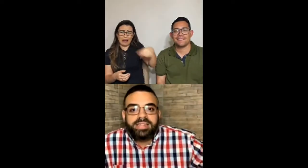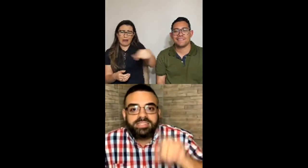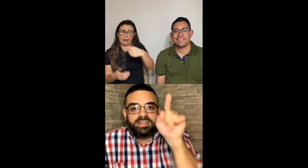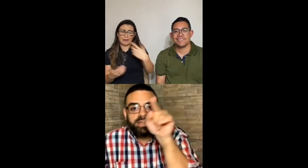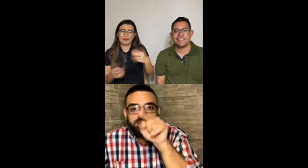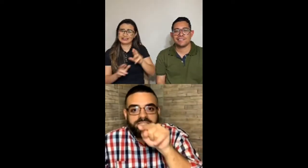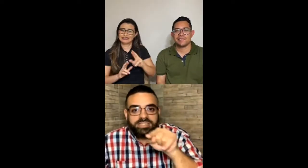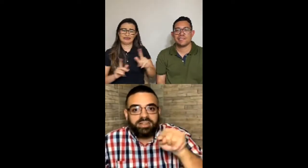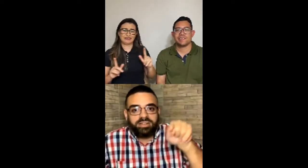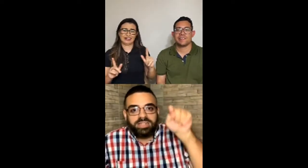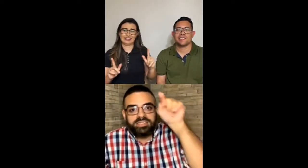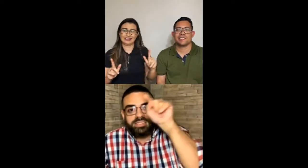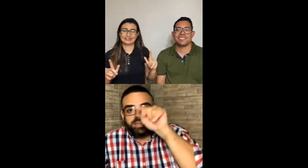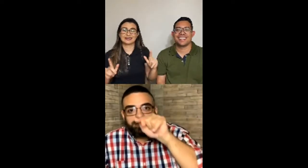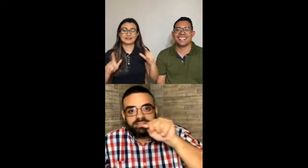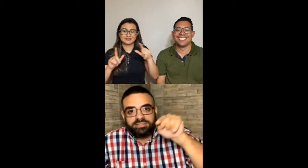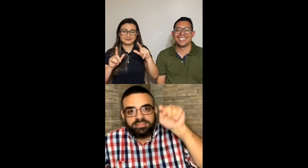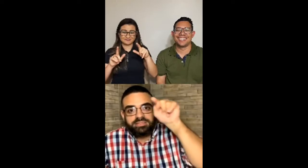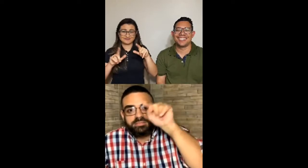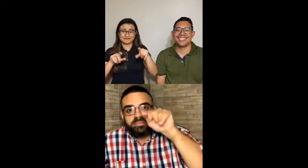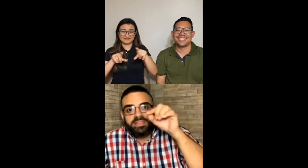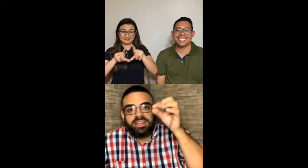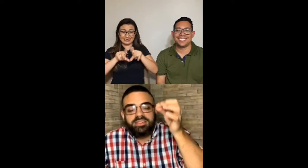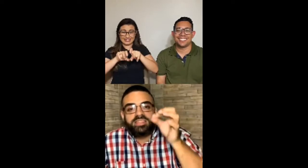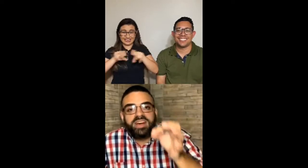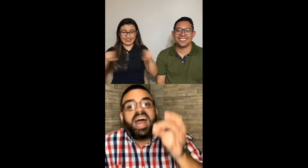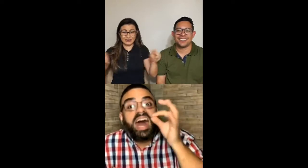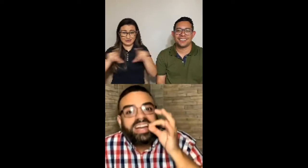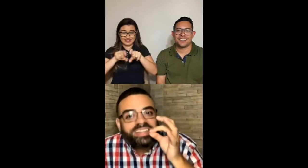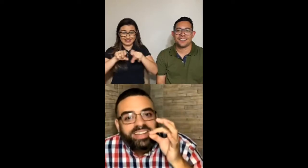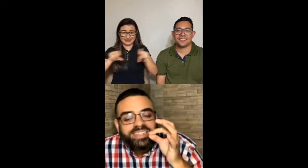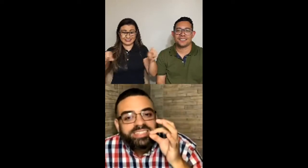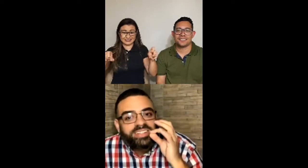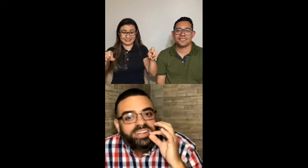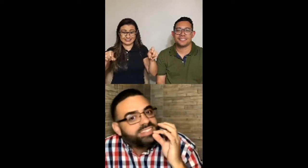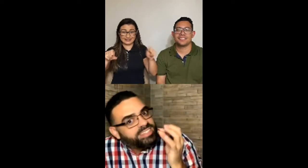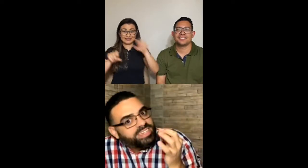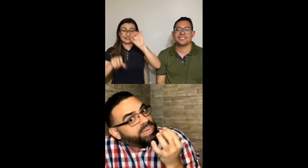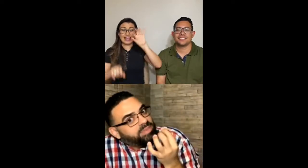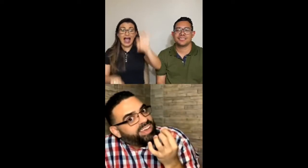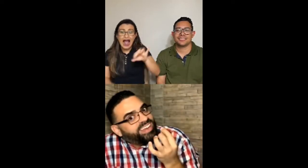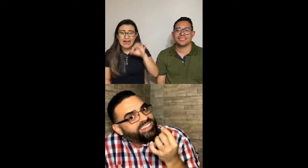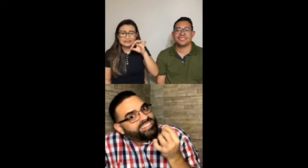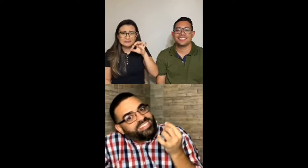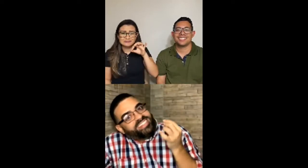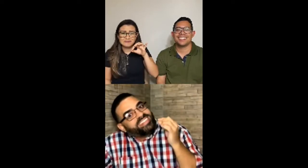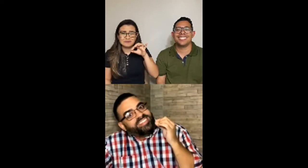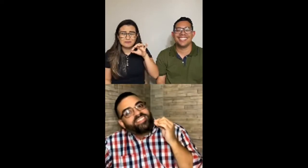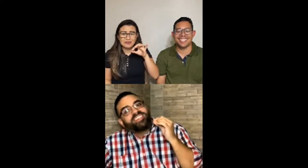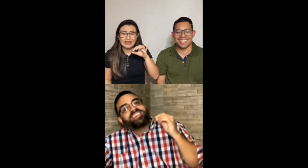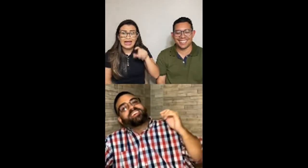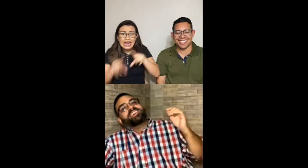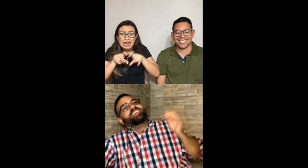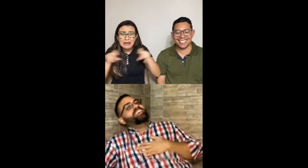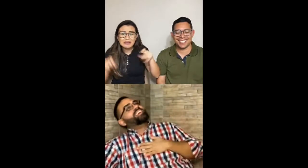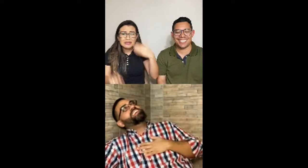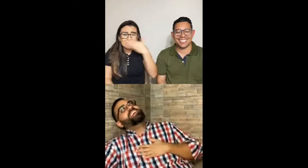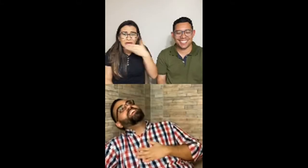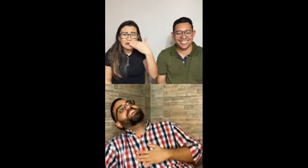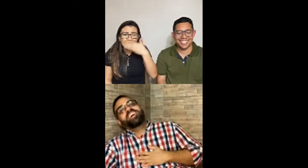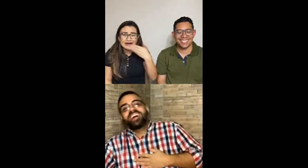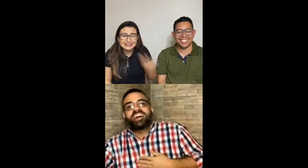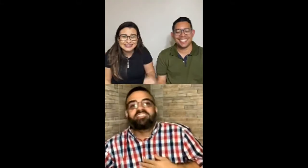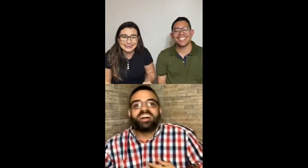doce é salgado, o salgado é doce. Eu falava assim, meu Deus, aquela linguiça assim, rodando assim, ó. Você vai, ai